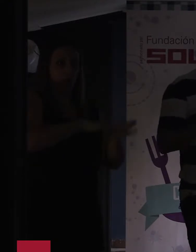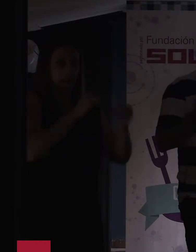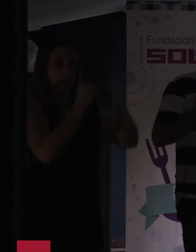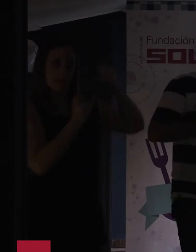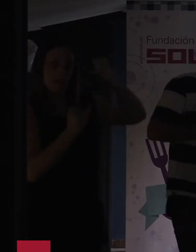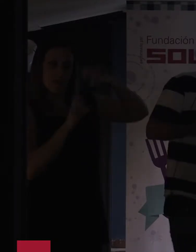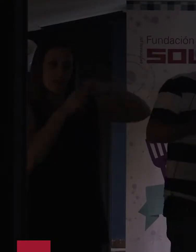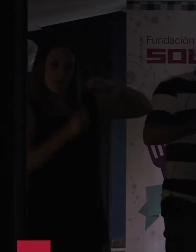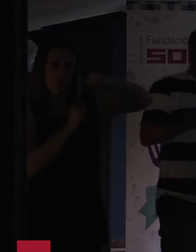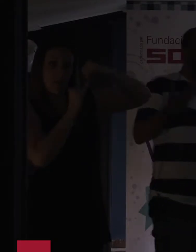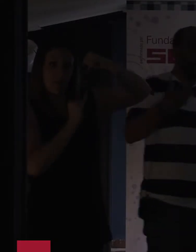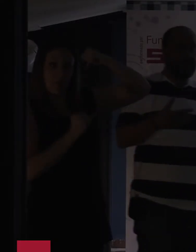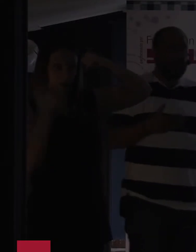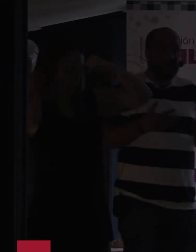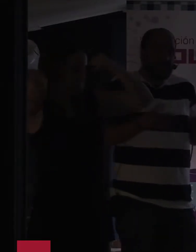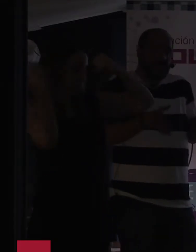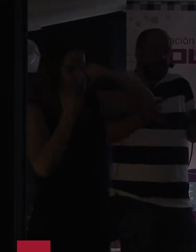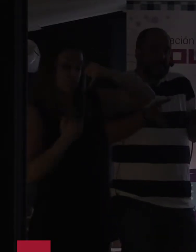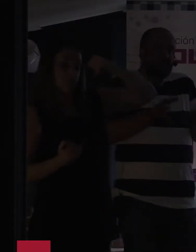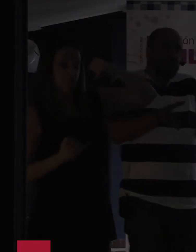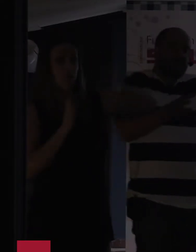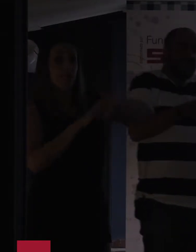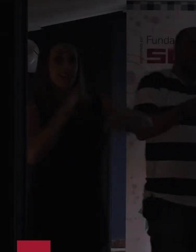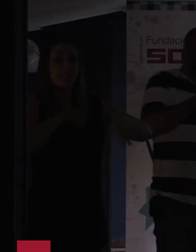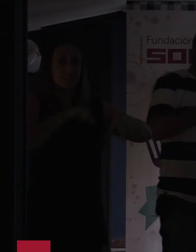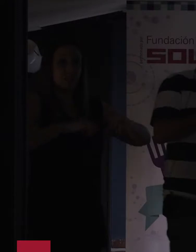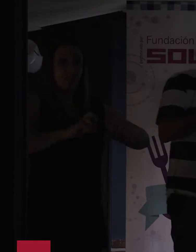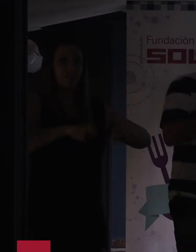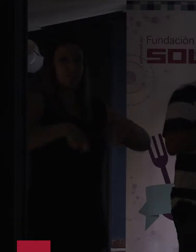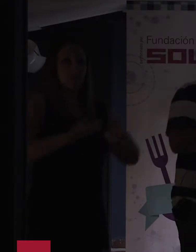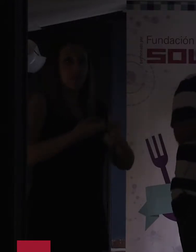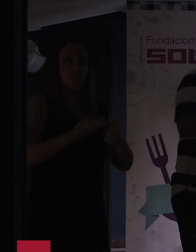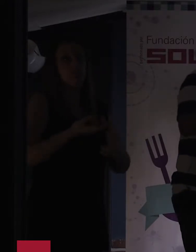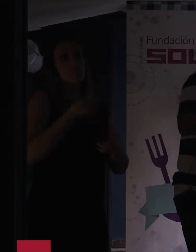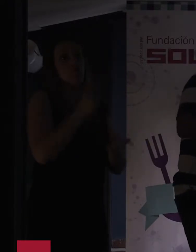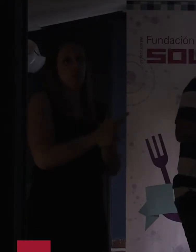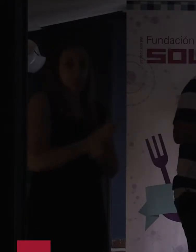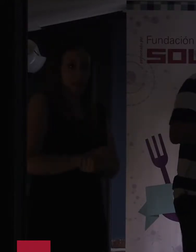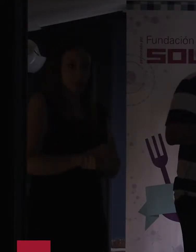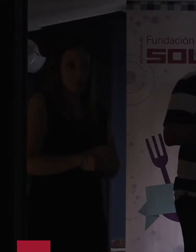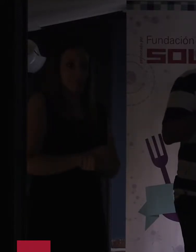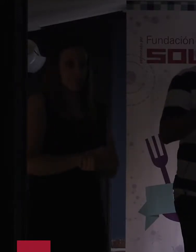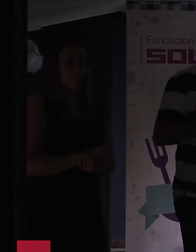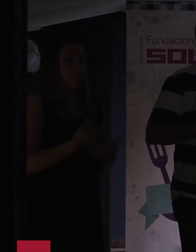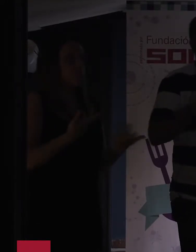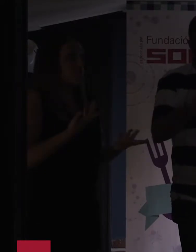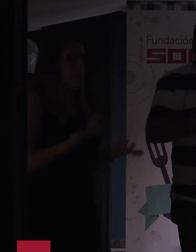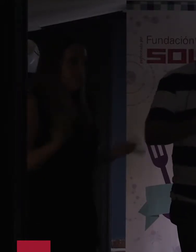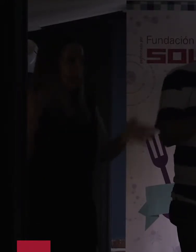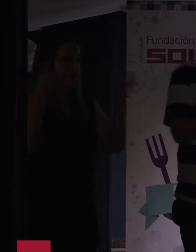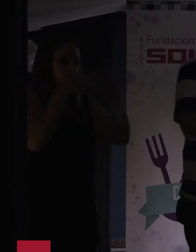la sensibilidad, no solo la movilidad, de hecho, estamos fundamentalmente enfocados a recuperar la sensibilidad, que por